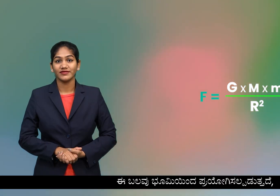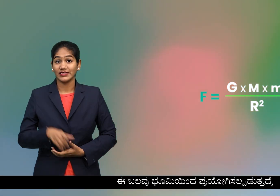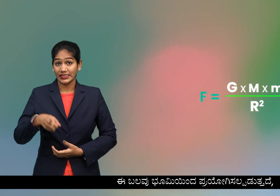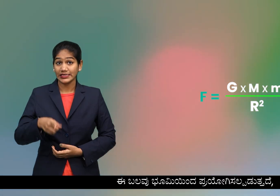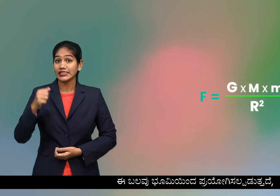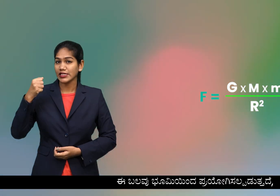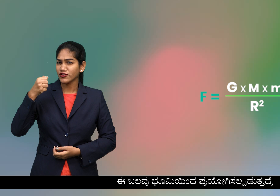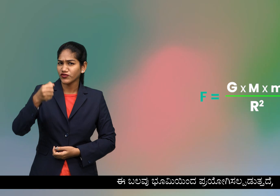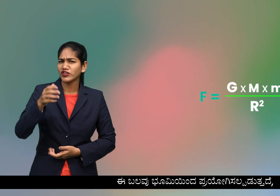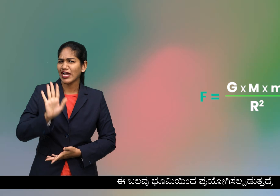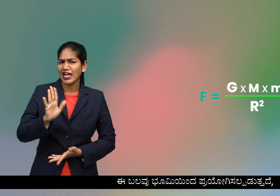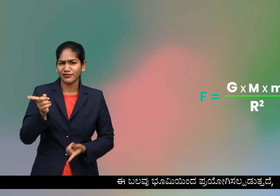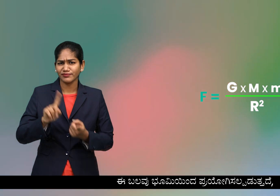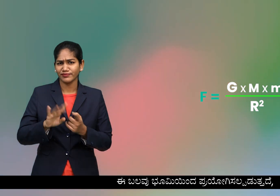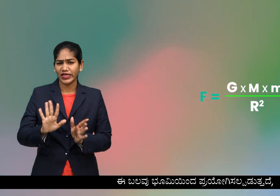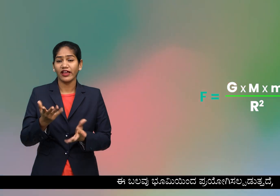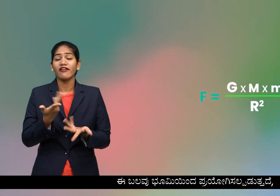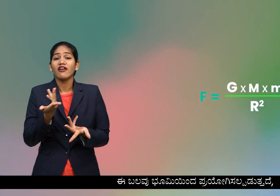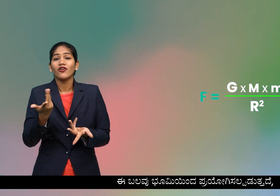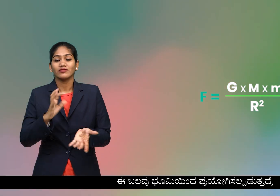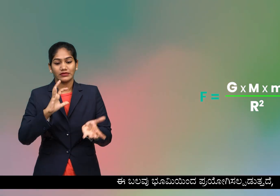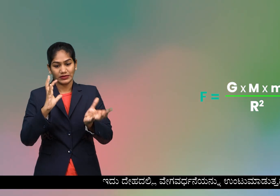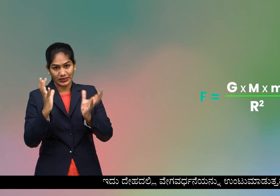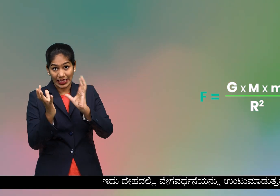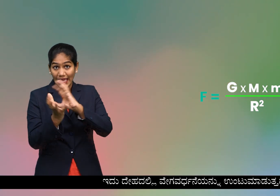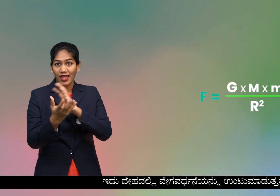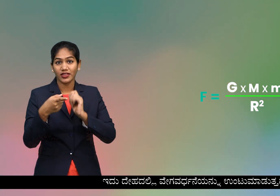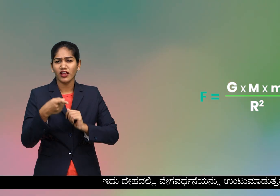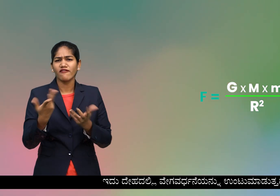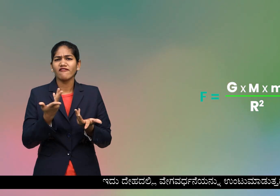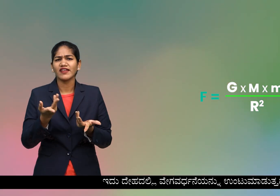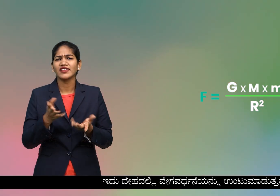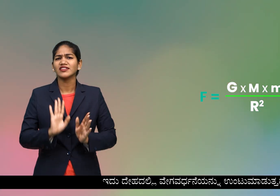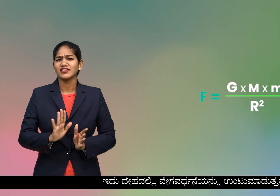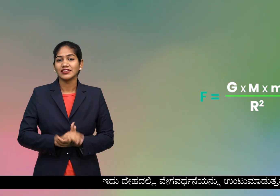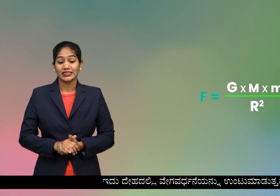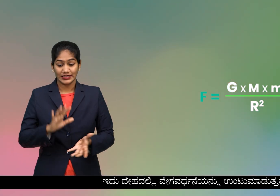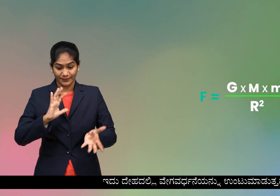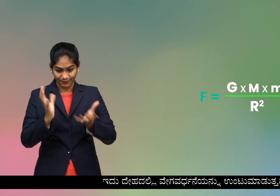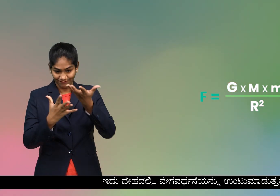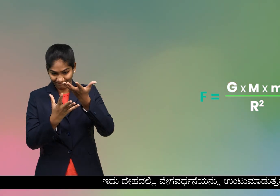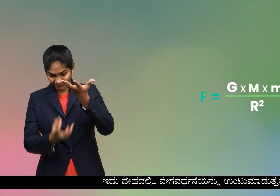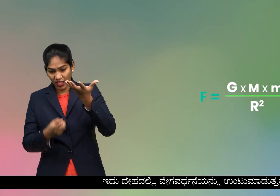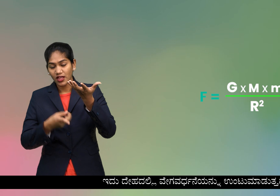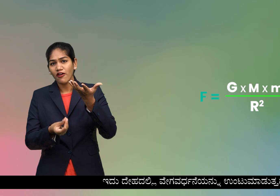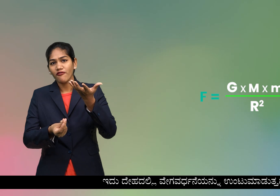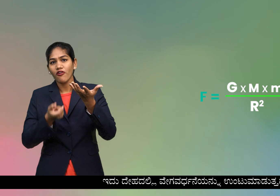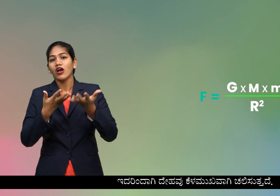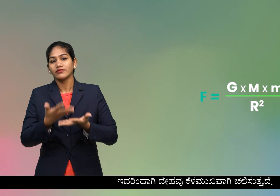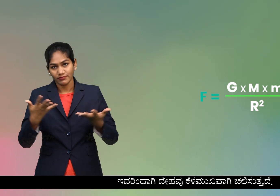ಈ ಬಲವು ಭೂಮಿಯಿಂದ ಪ್ರಯೋಗಿಸಲ್ಪಡುತ್ತದೆ. ಇದು ದೇಹದಲ್ಲಿ ವೇಗವರ್ಧನೆಯನ್ನು ಉಂಟುಮಾಡುತ್ತದೆ.